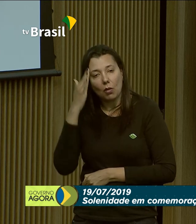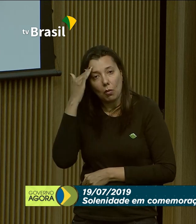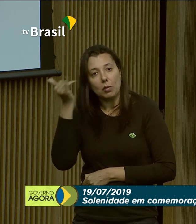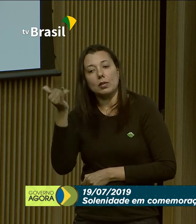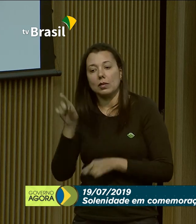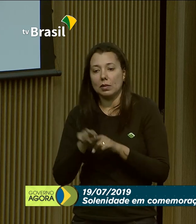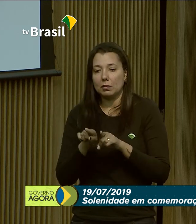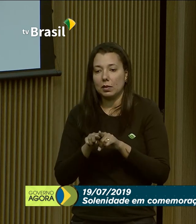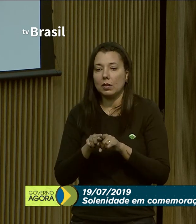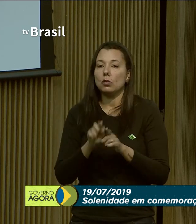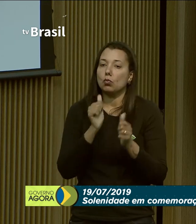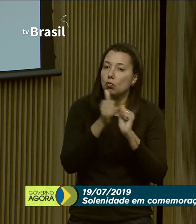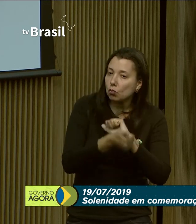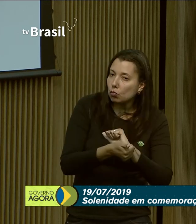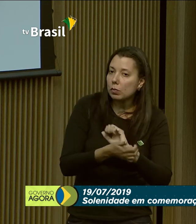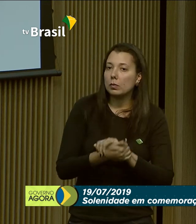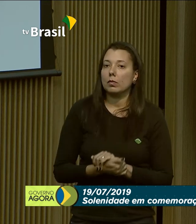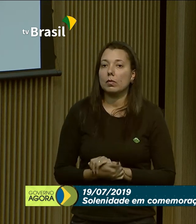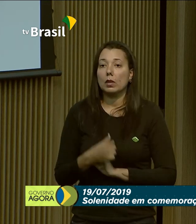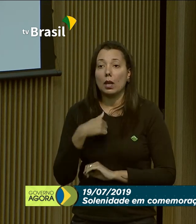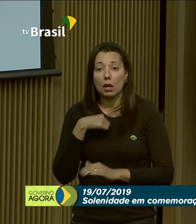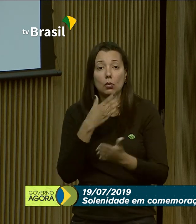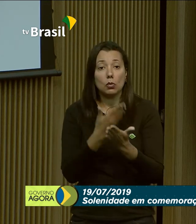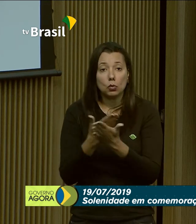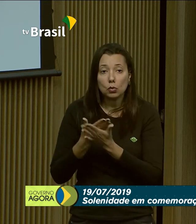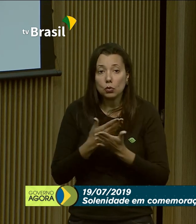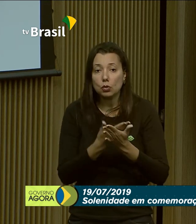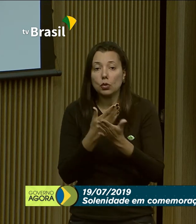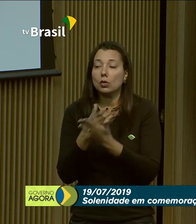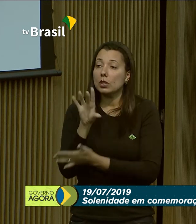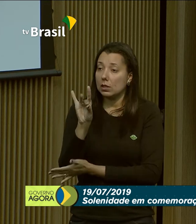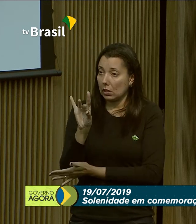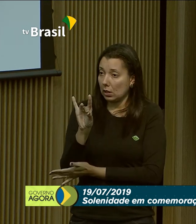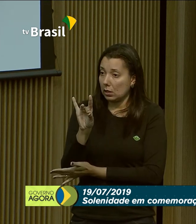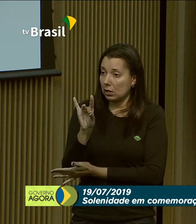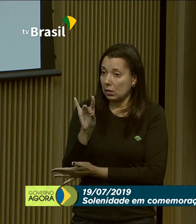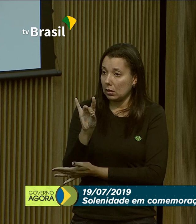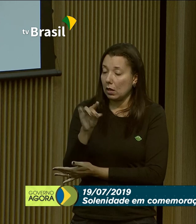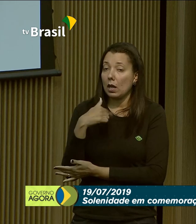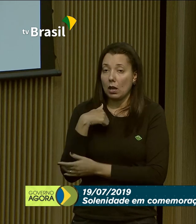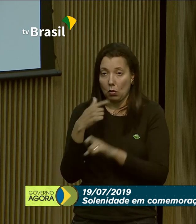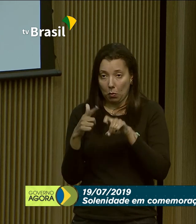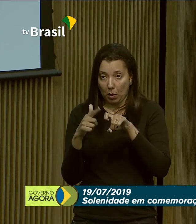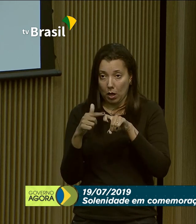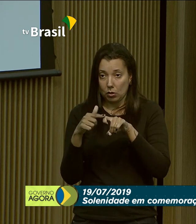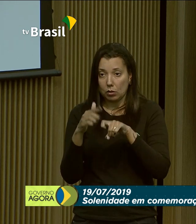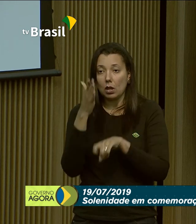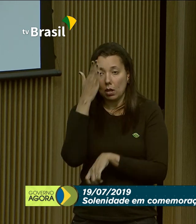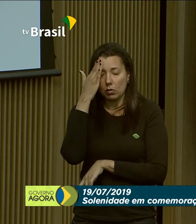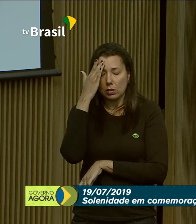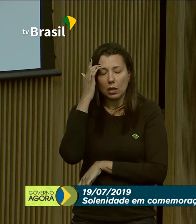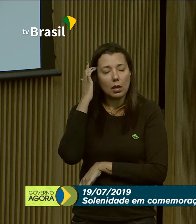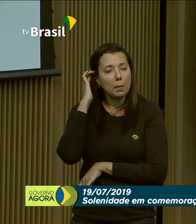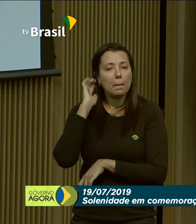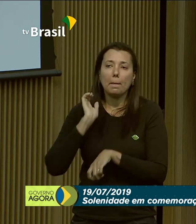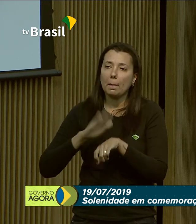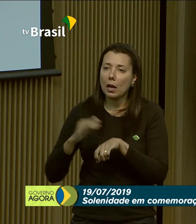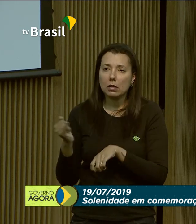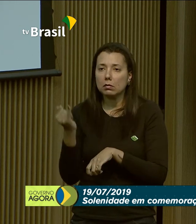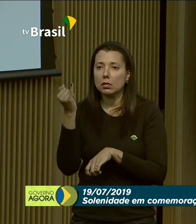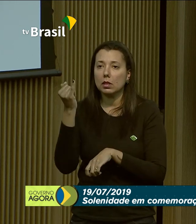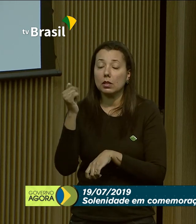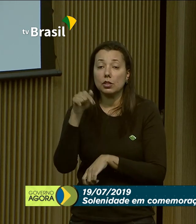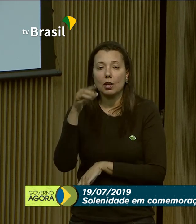sobre o futebol. Eu sou um estudioso de neurociência, como médico, e eu sei que a coisa mais importante para nós é